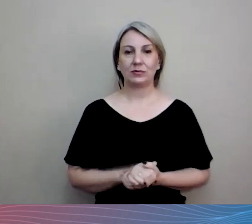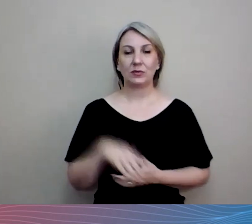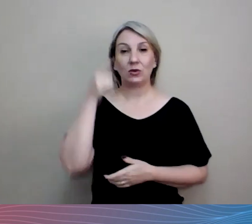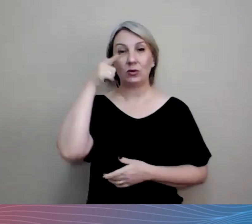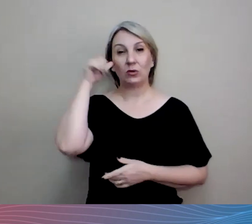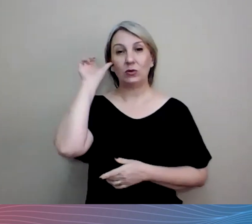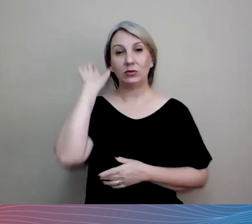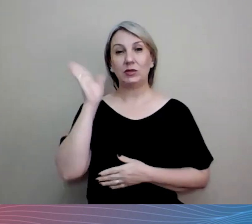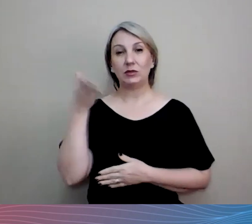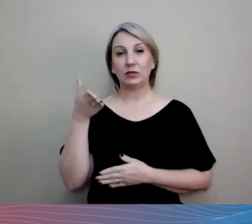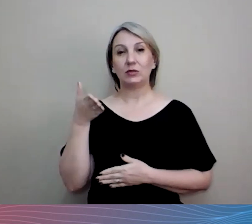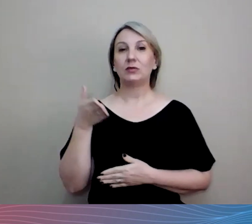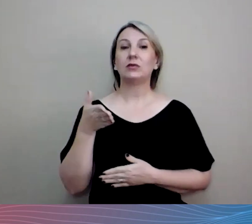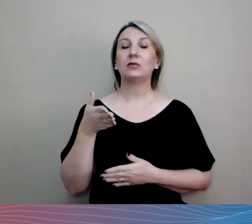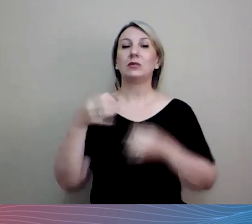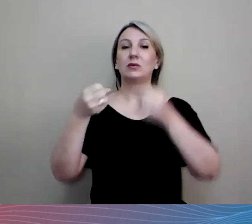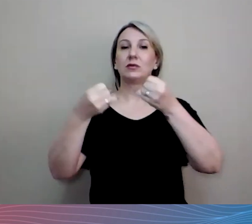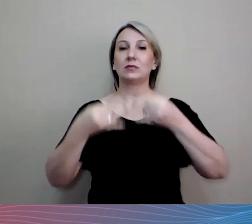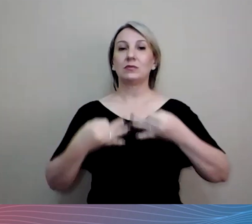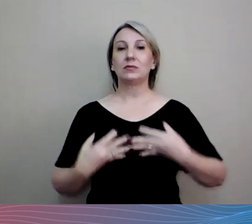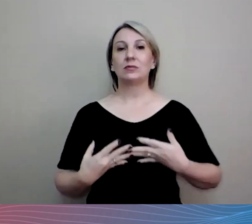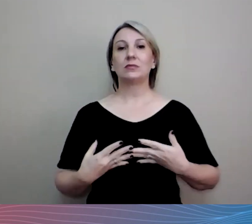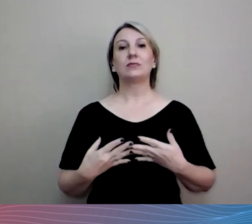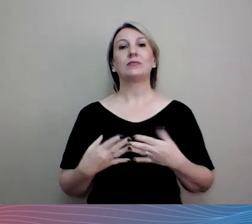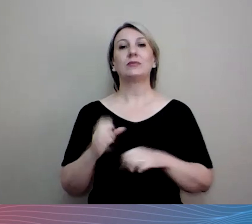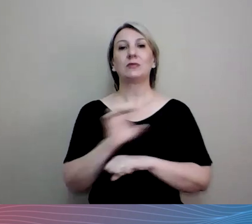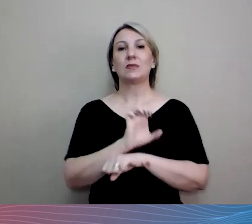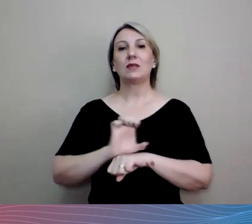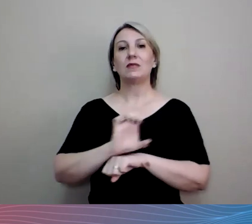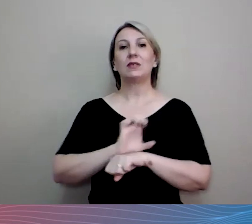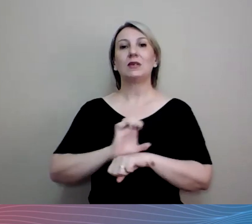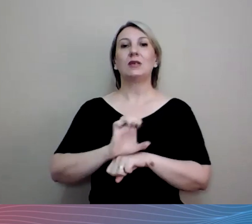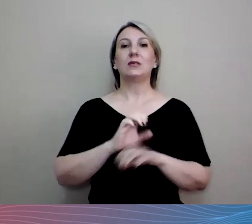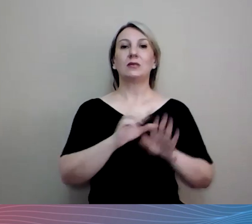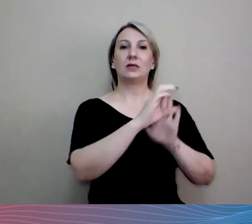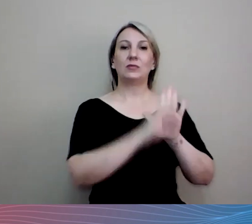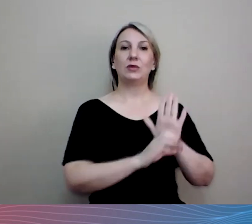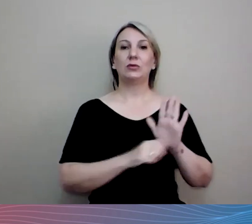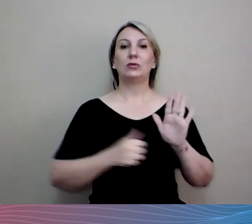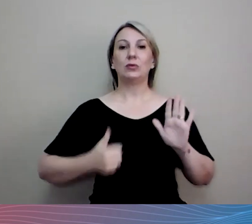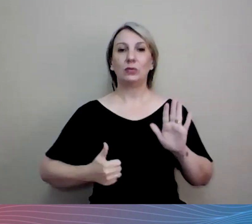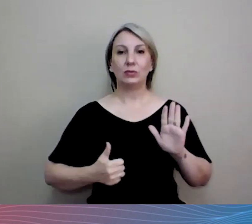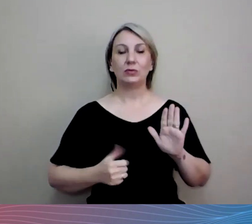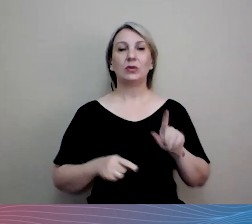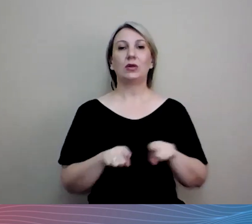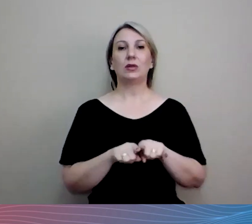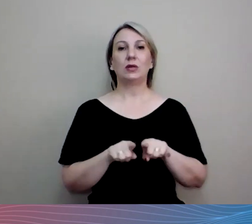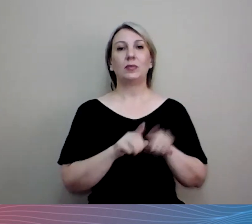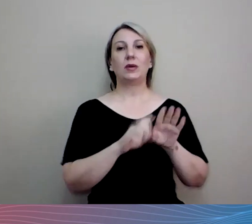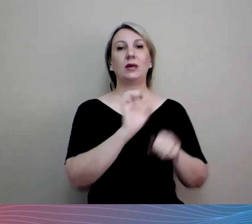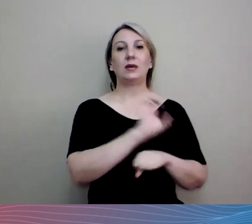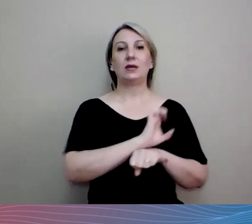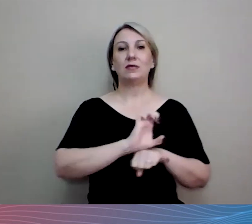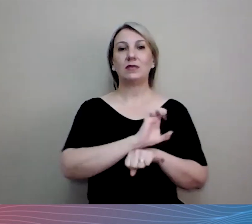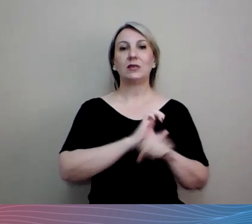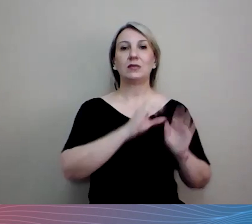que em Efésios capítulo 1 e Efésios capítulo 2 está tudo,